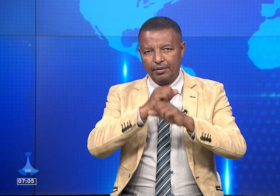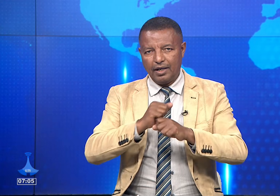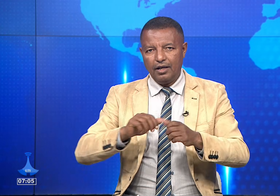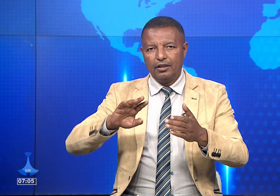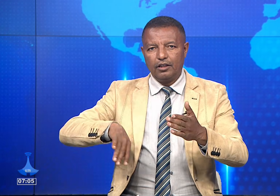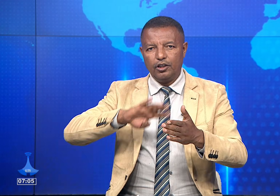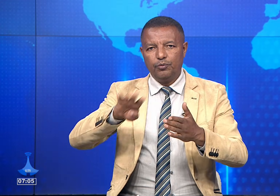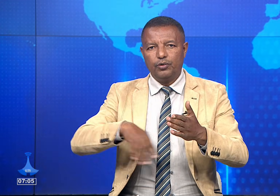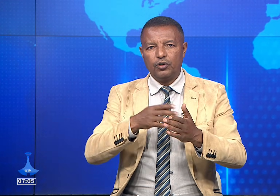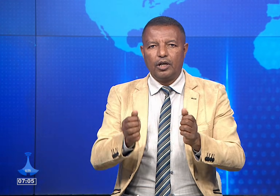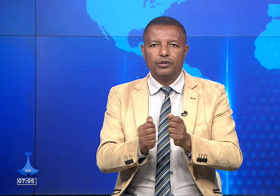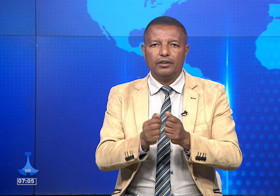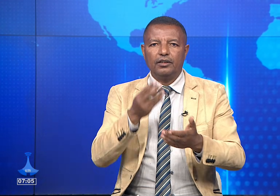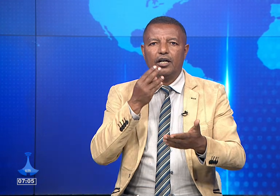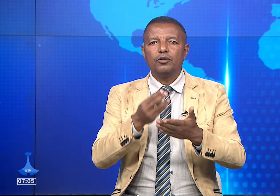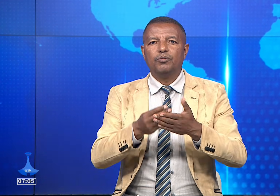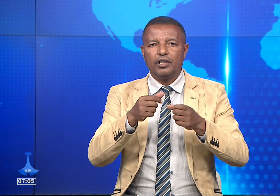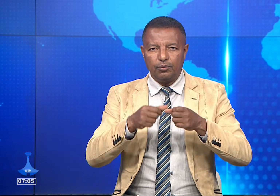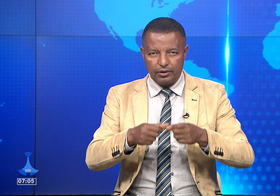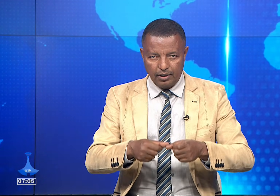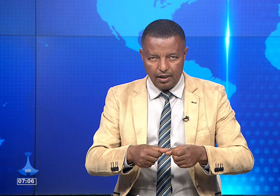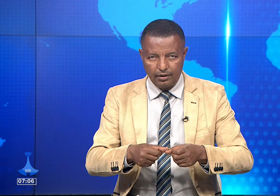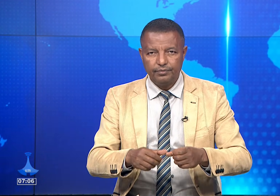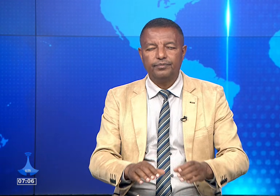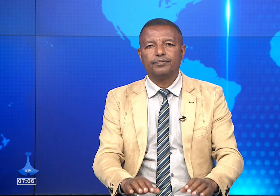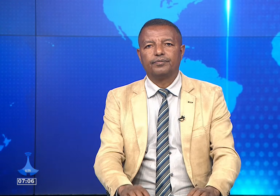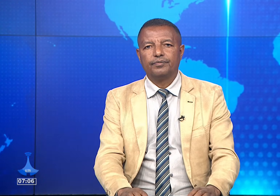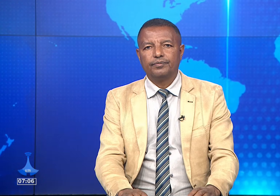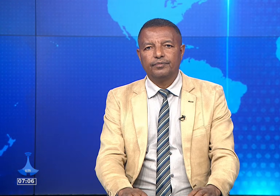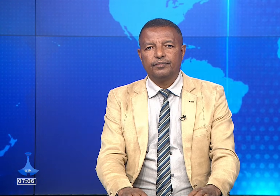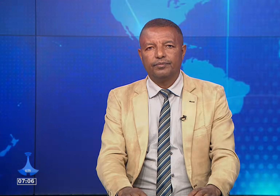ዜናው አበቃ። ከቀሪ ፕሮግራሞቻችን ጋር መልካም ቆይታ